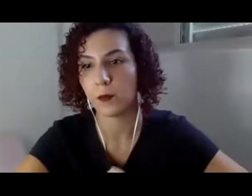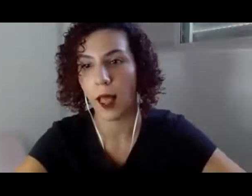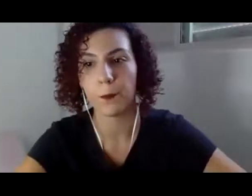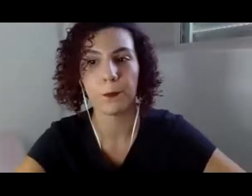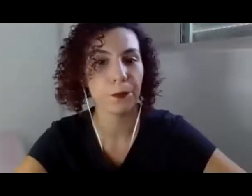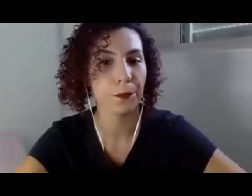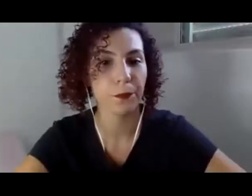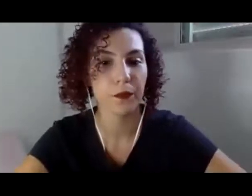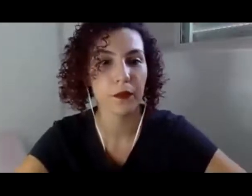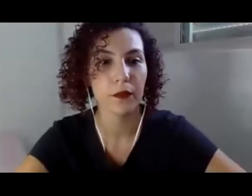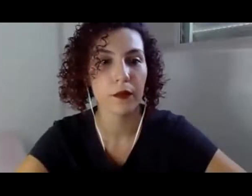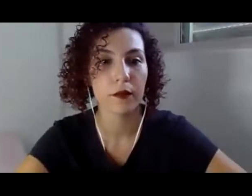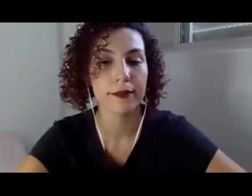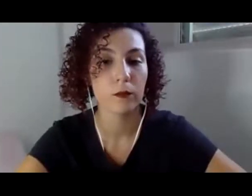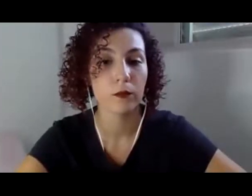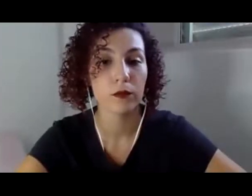Vamos lá.